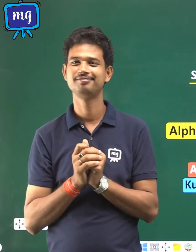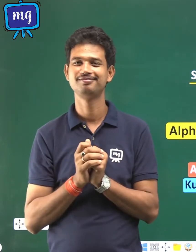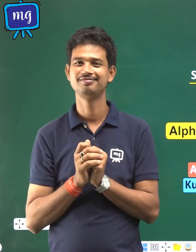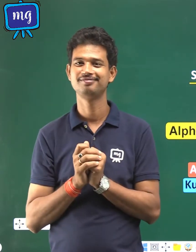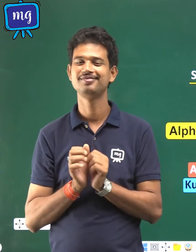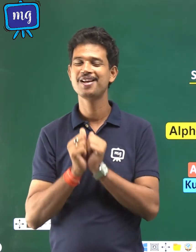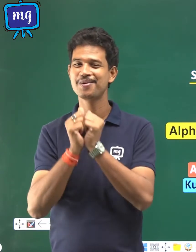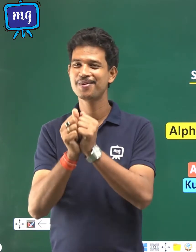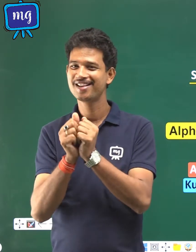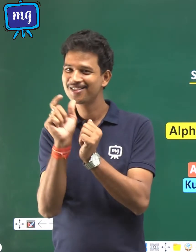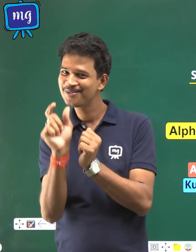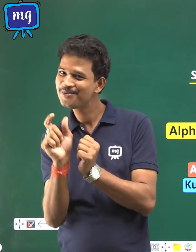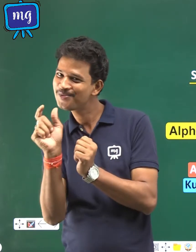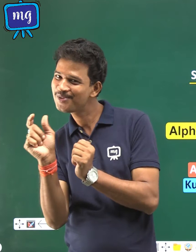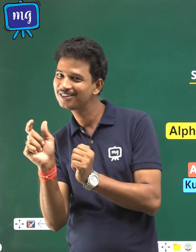with words